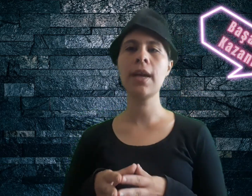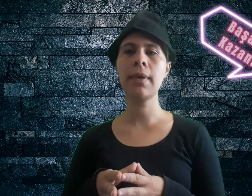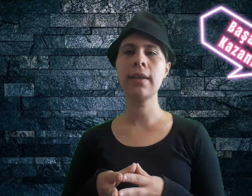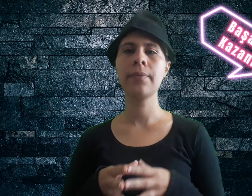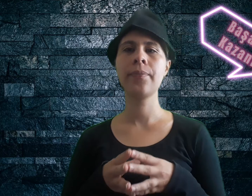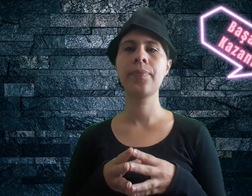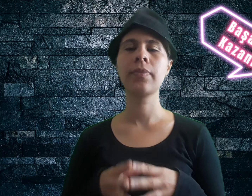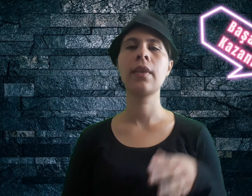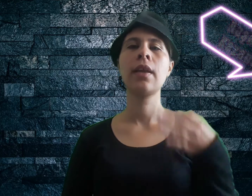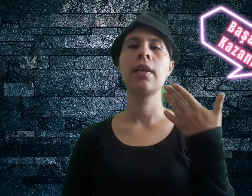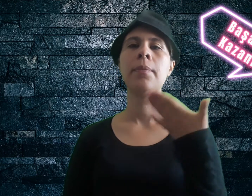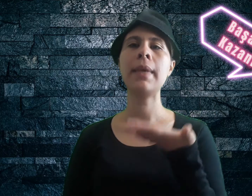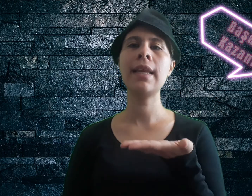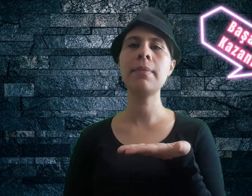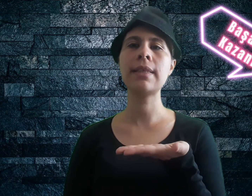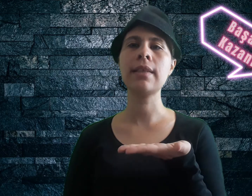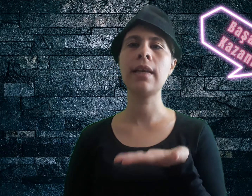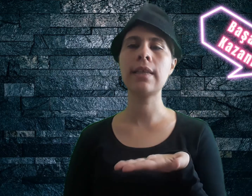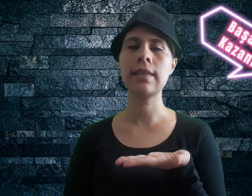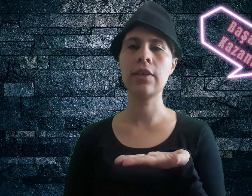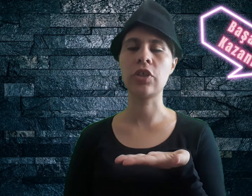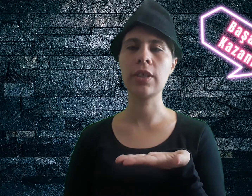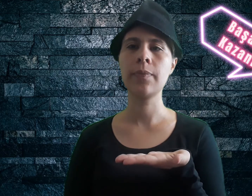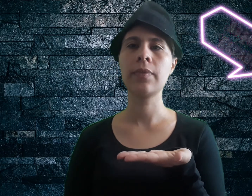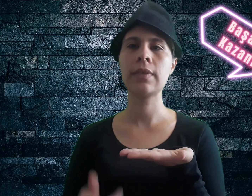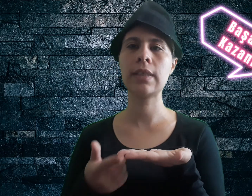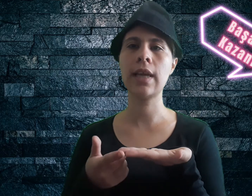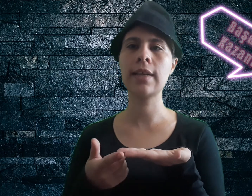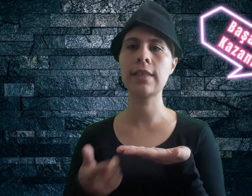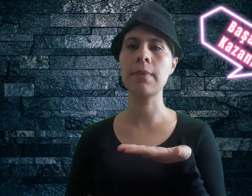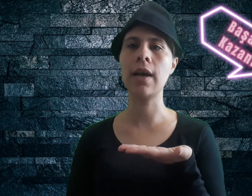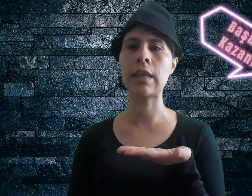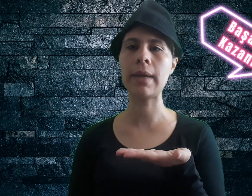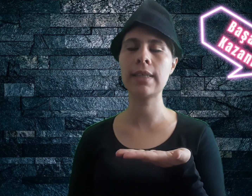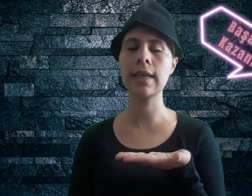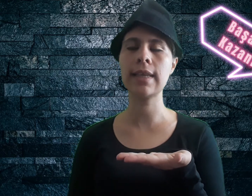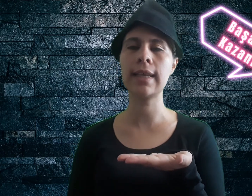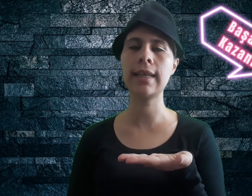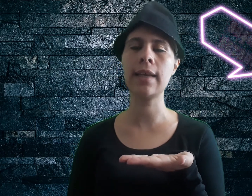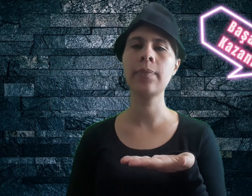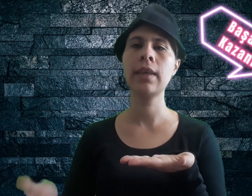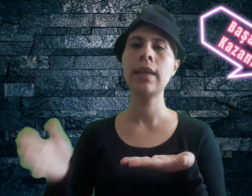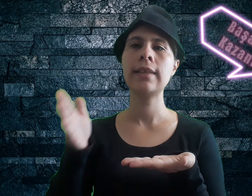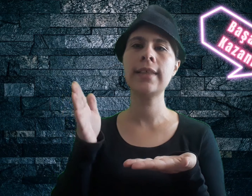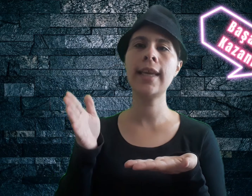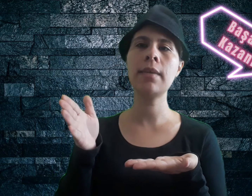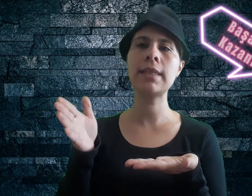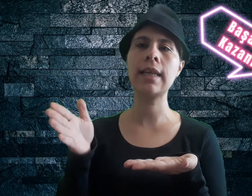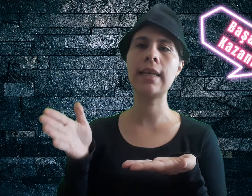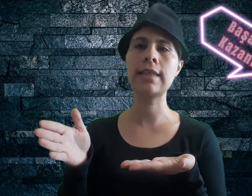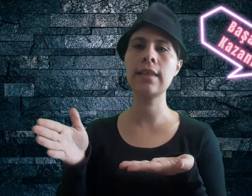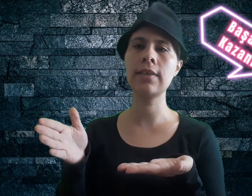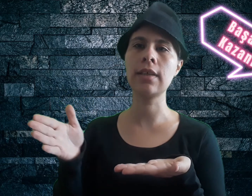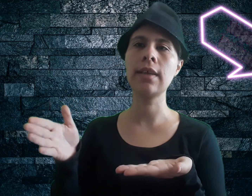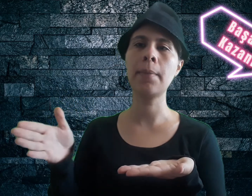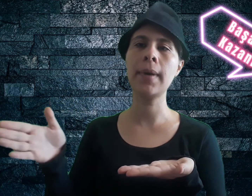Başarmak. Belimizin ayası açık, tırnak kısmı alta bakacak şekilde. Diğer elimizin ayası açık,